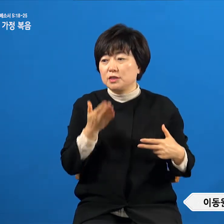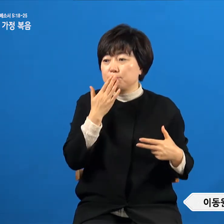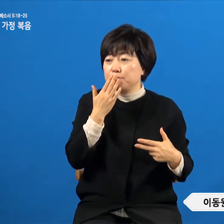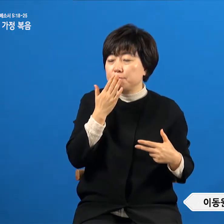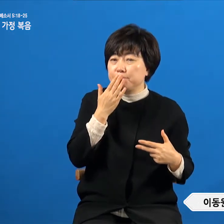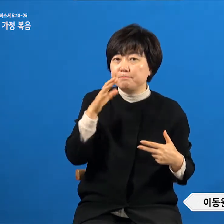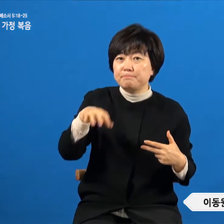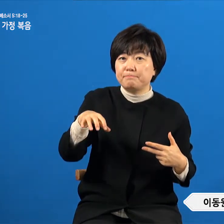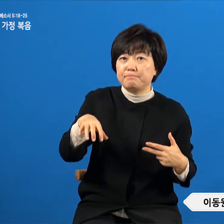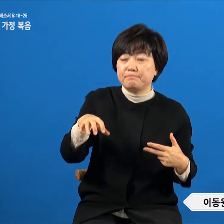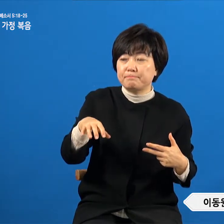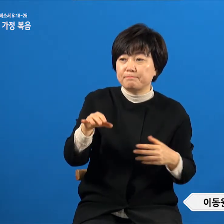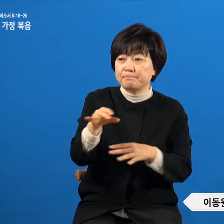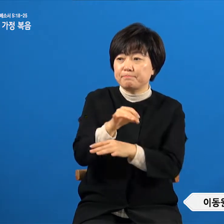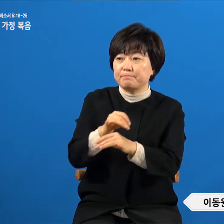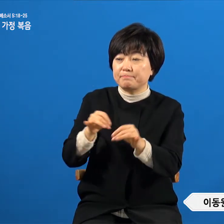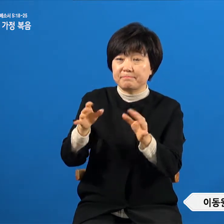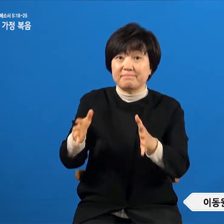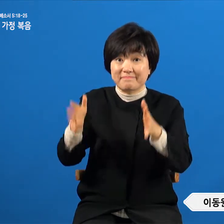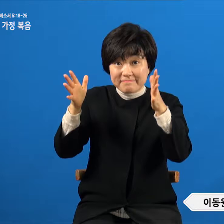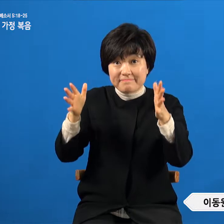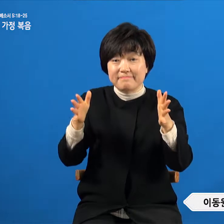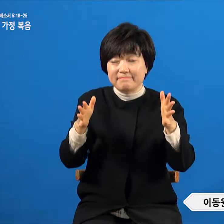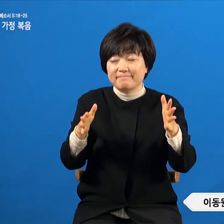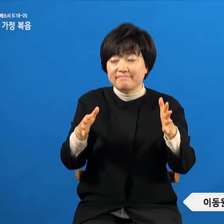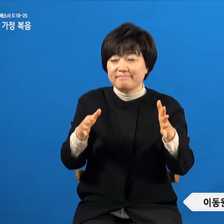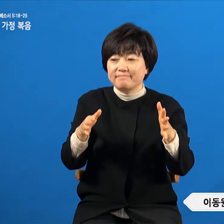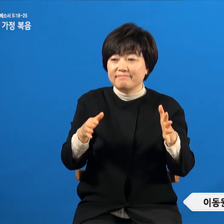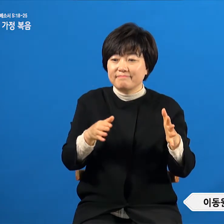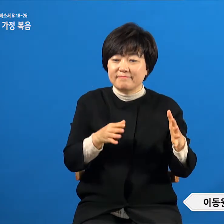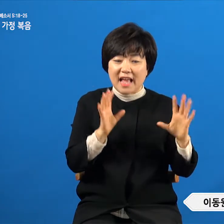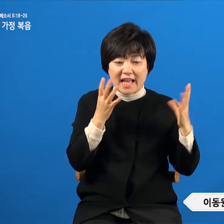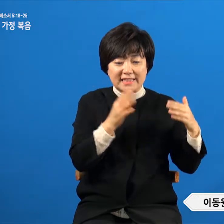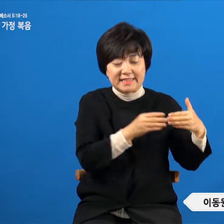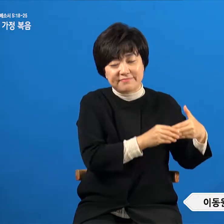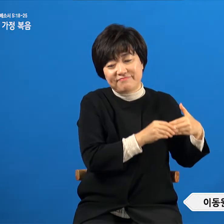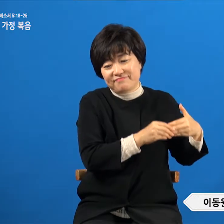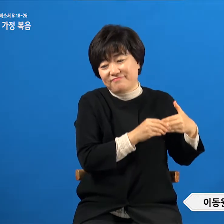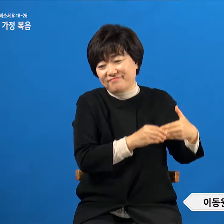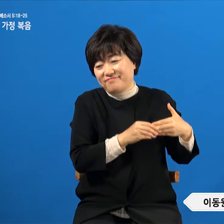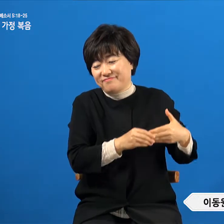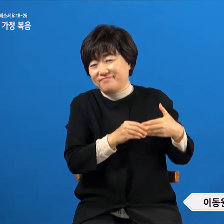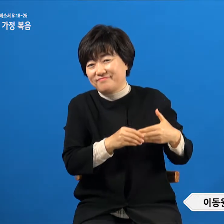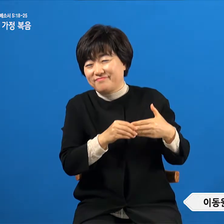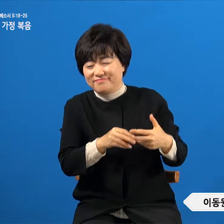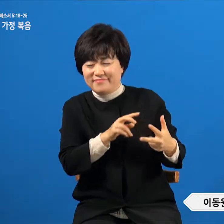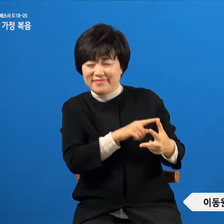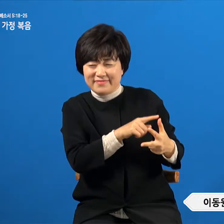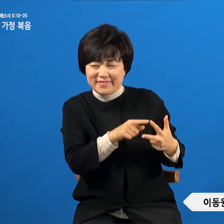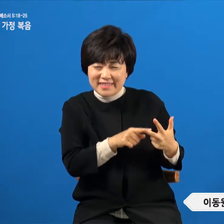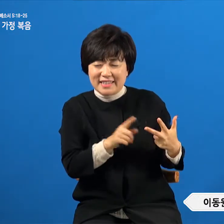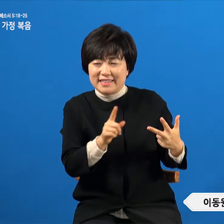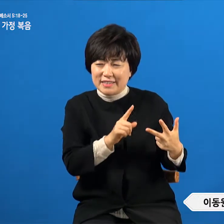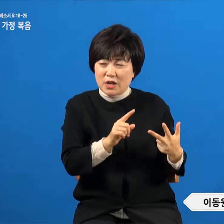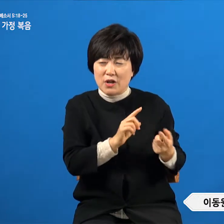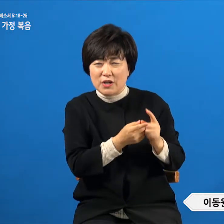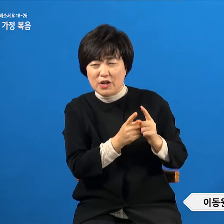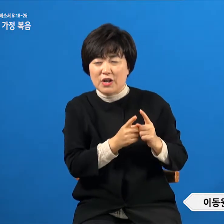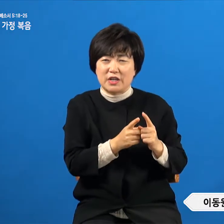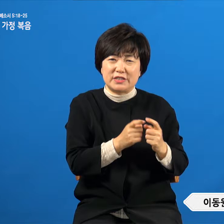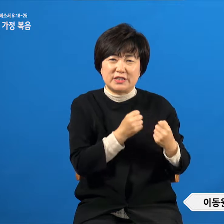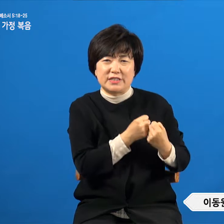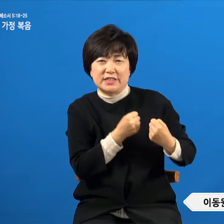식품 백화점 같은 데 가서 아이들 데리고 가고 있는데 아이들이 따라오면서 칭얼거리고